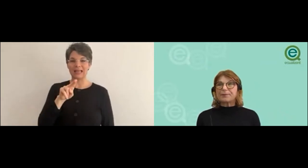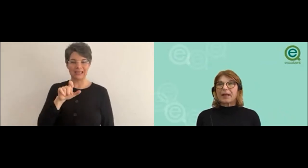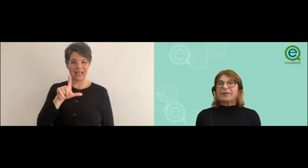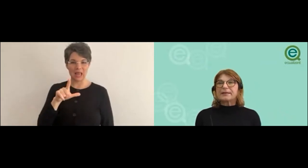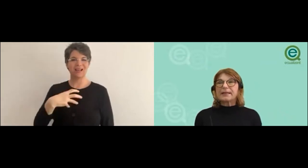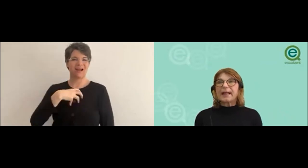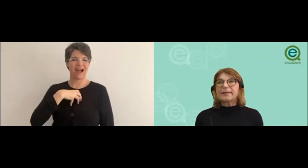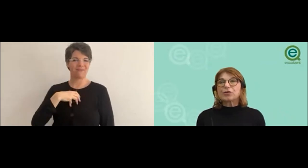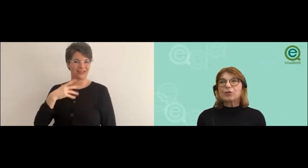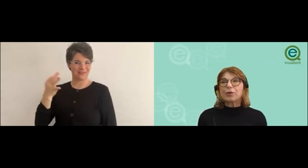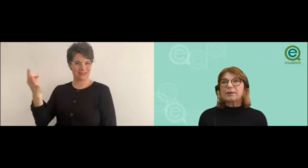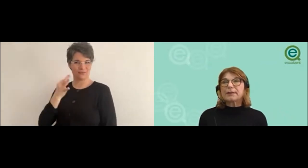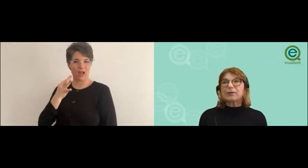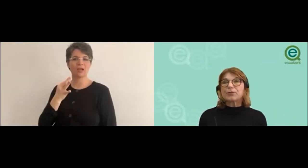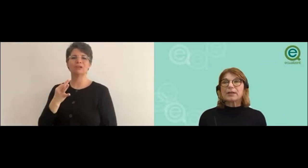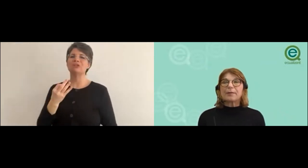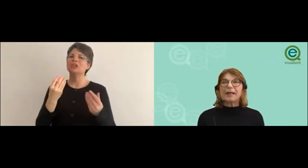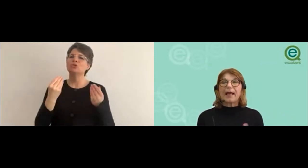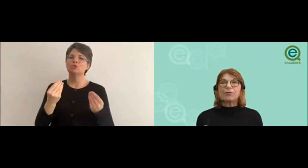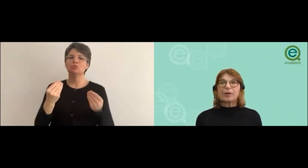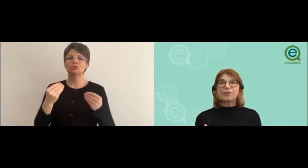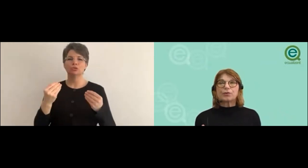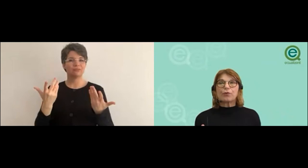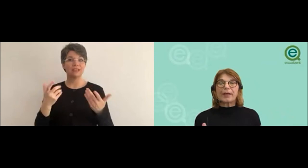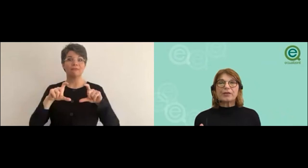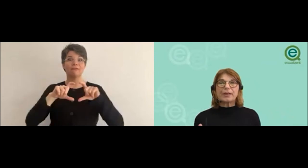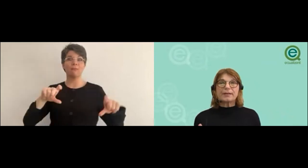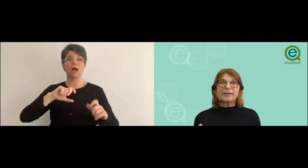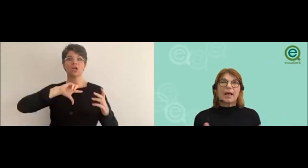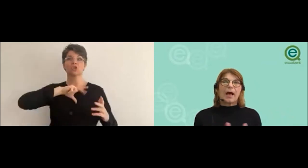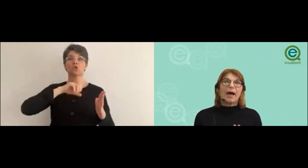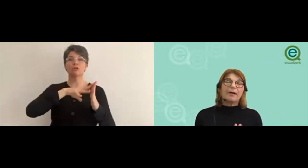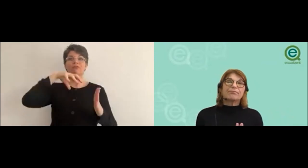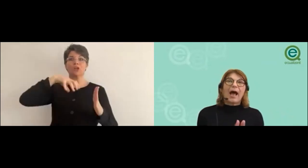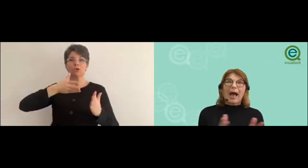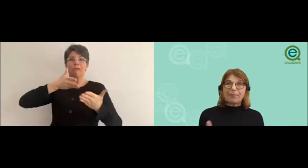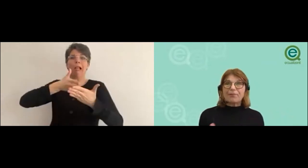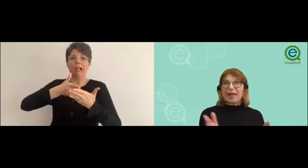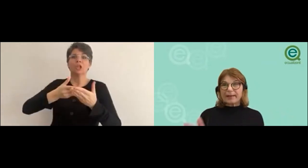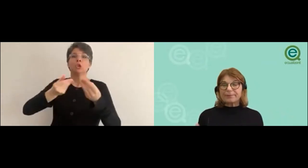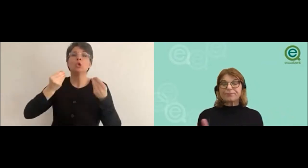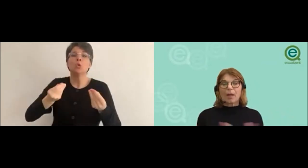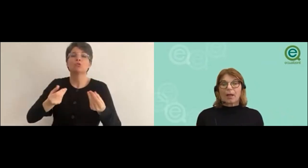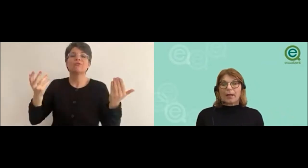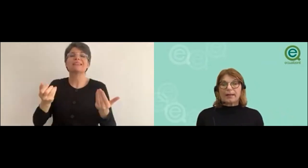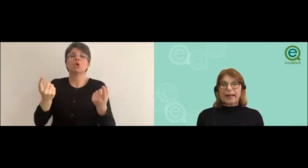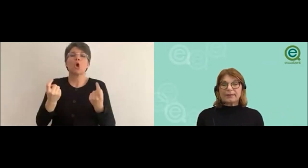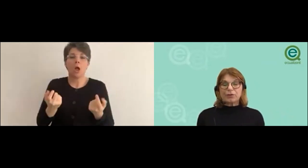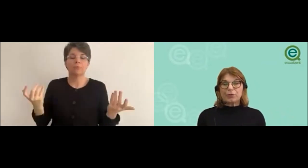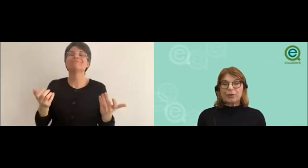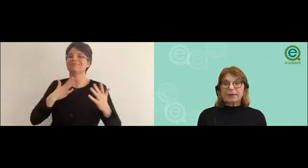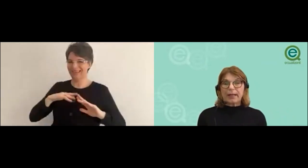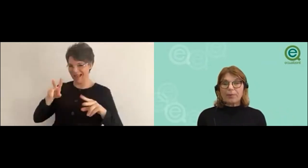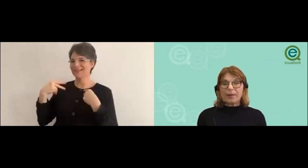beantworten. Was sind die klassischen Hürden, die ein Unternehmer bei der Einführung eines Social Franchises haben werden? Ja, die